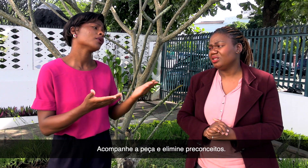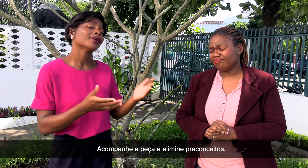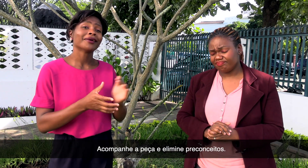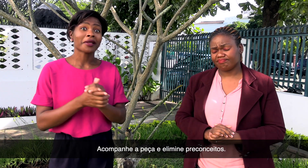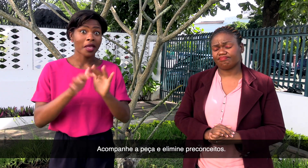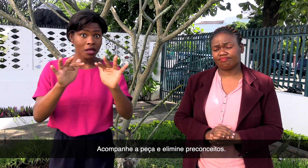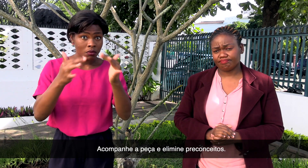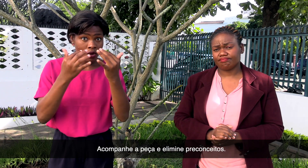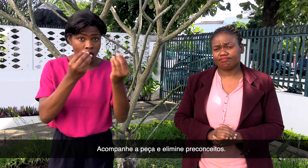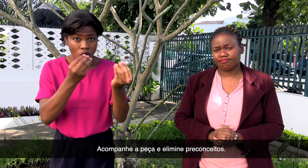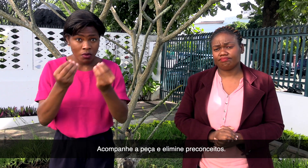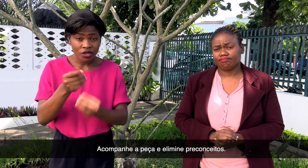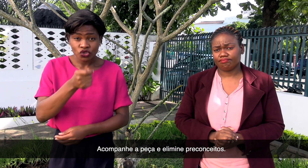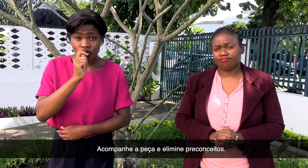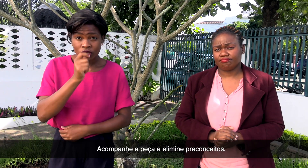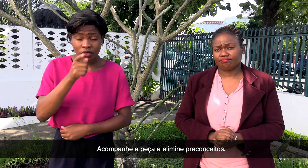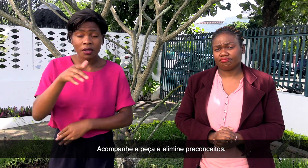Acompanhe a peça e elimine preconceitos.